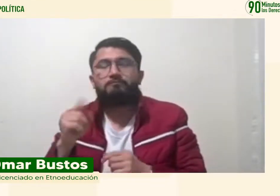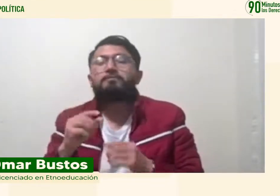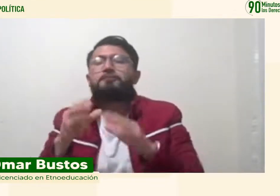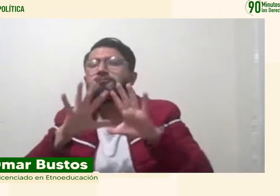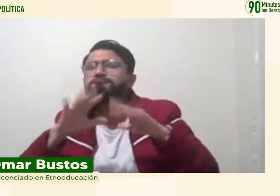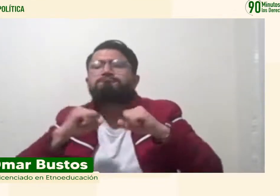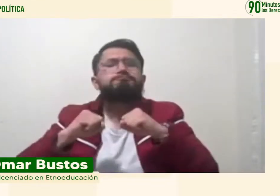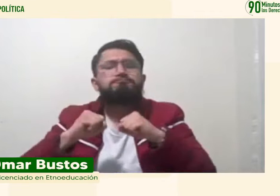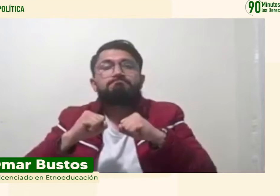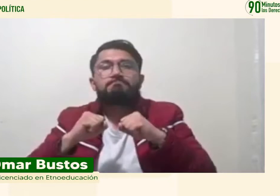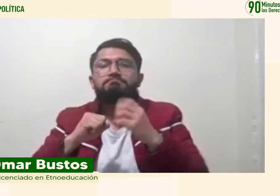bueno